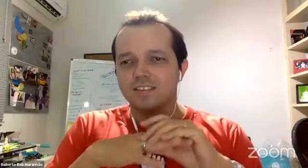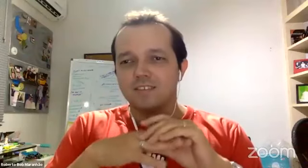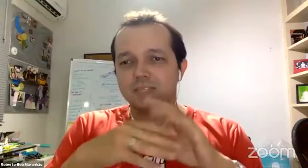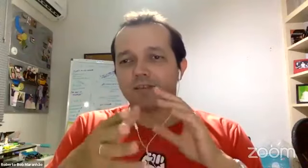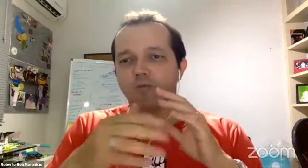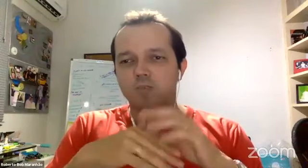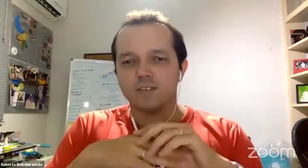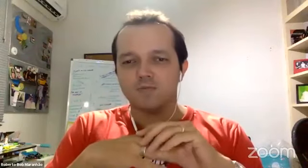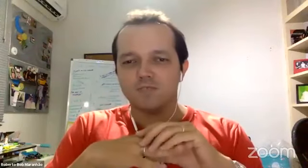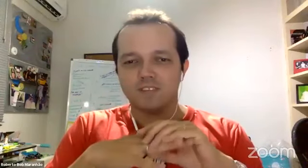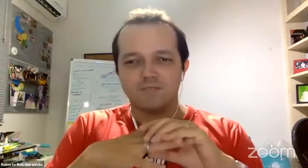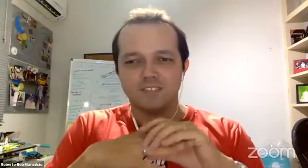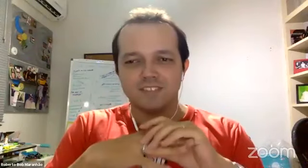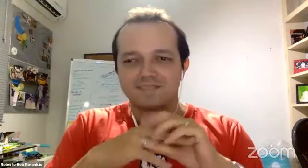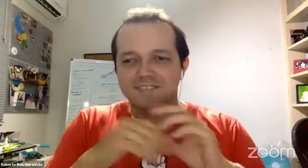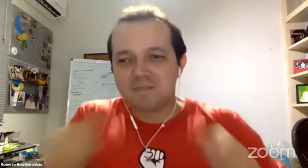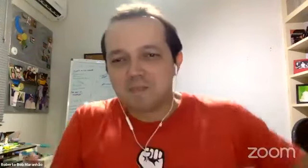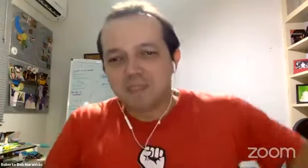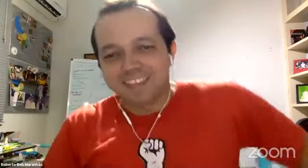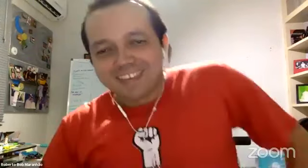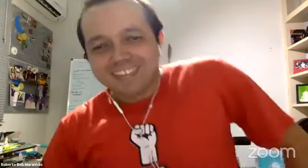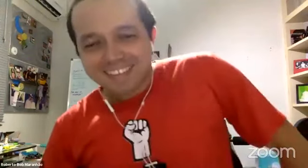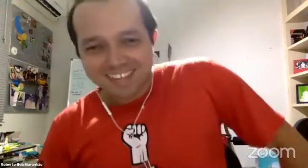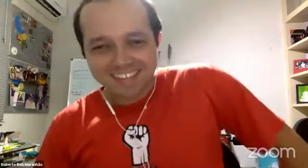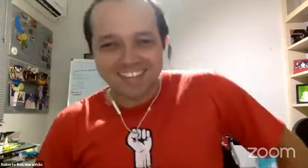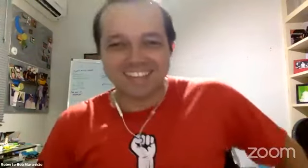falasse. Mas era o computador, não era você, não.